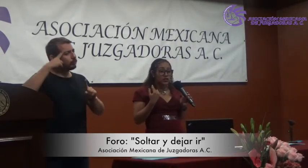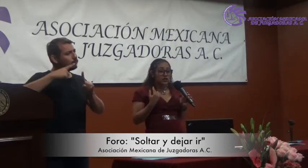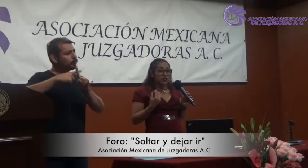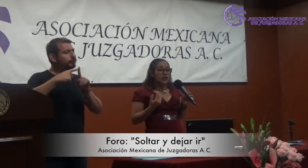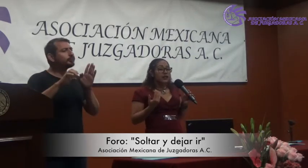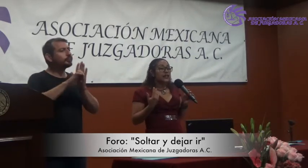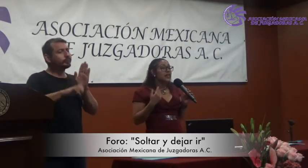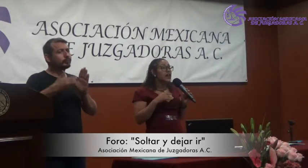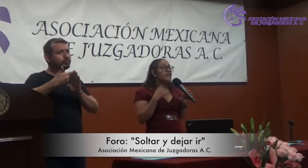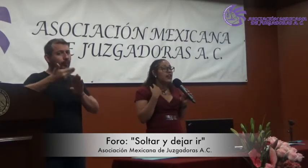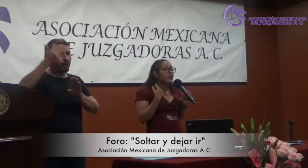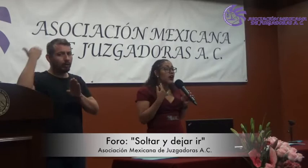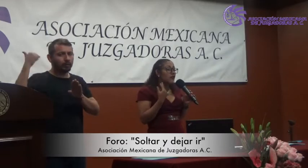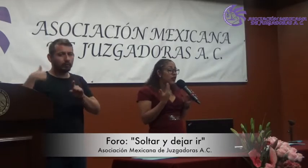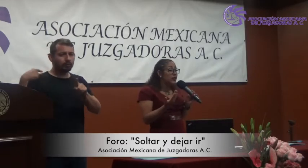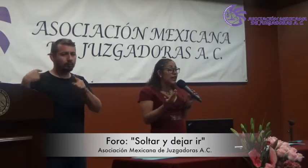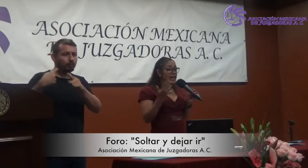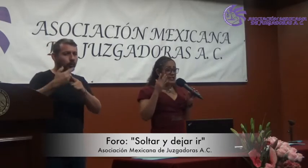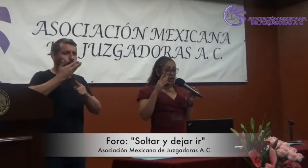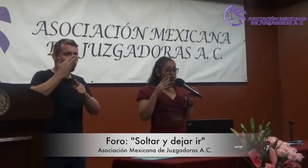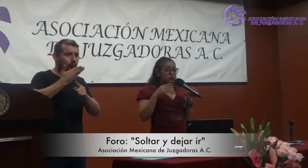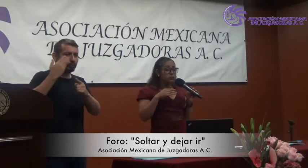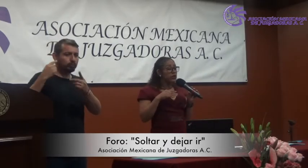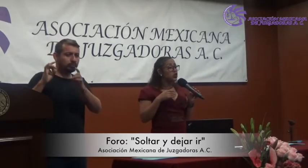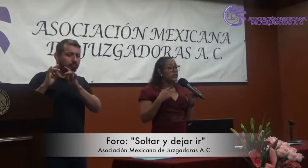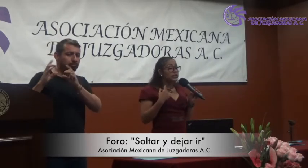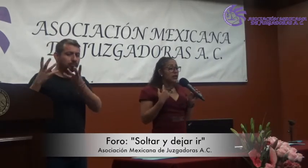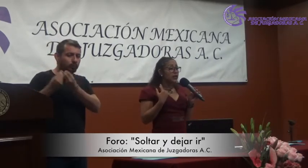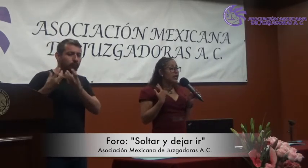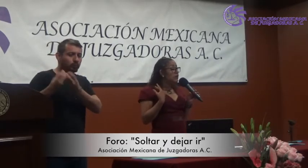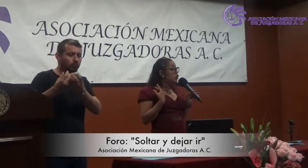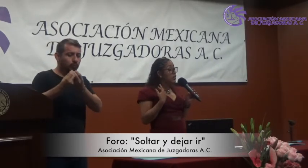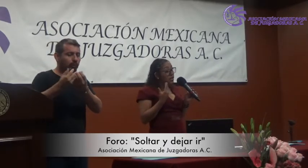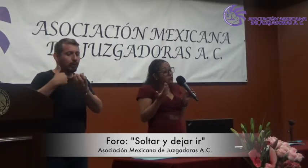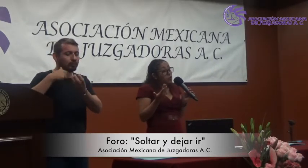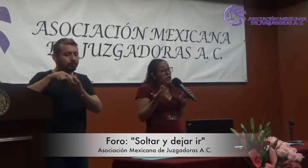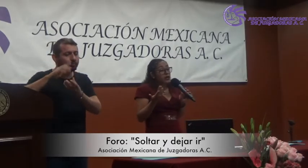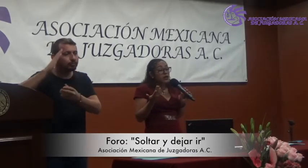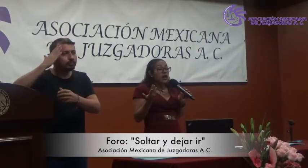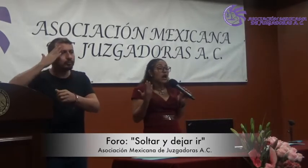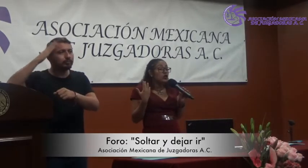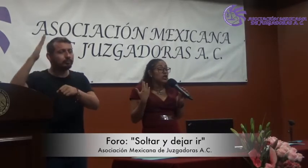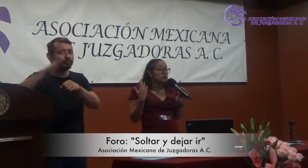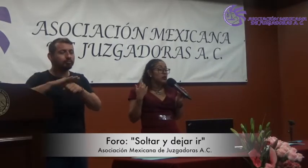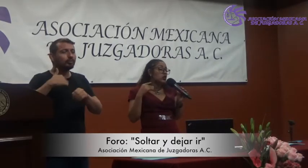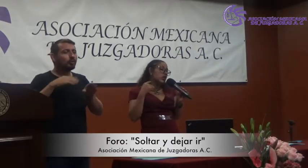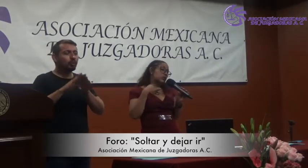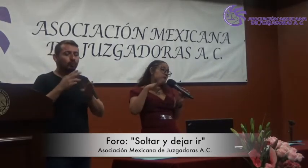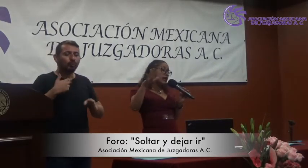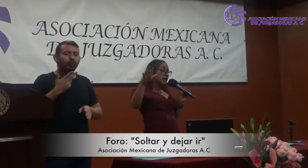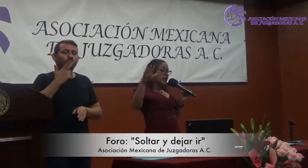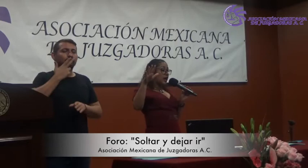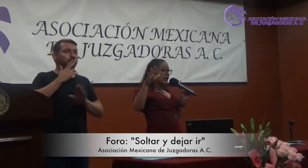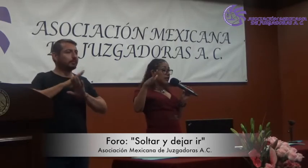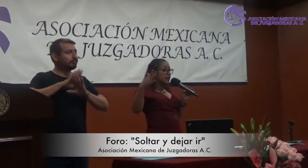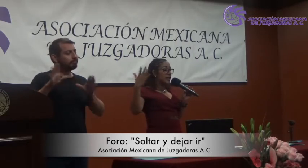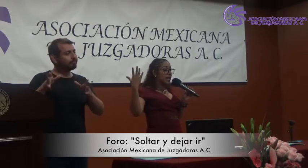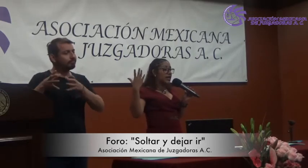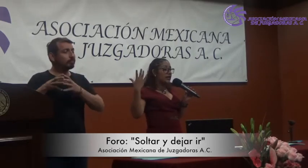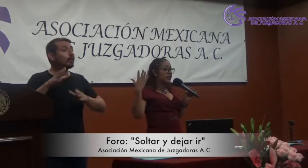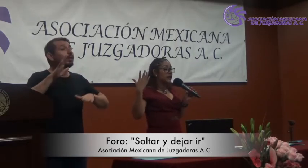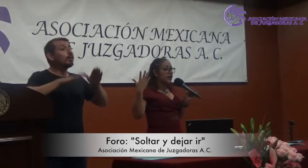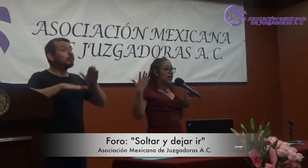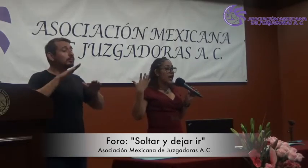alrededor. Y afrontar en algún momento quizá la soledad, porque algunas personas pierden a alguien